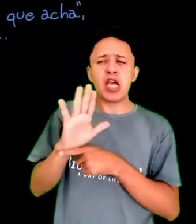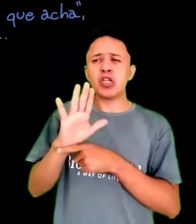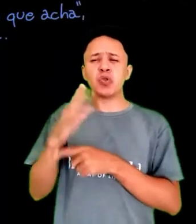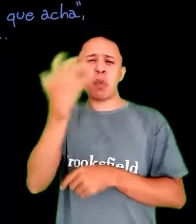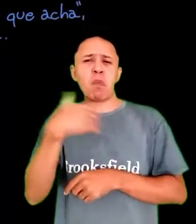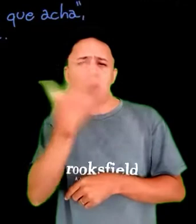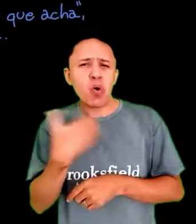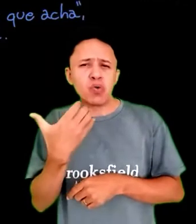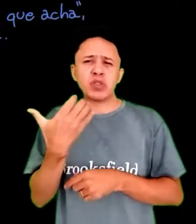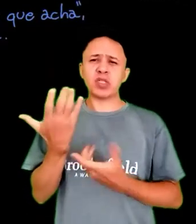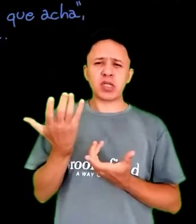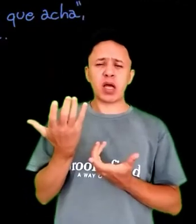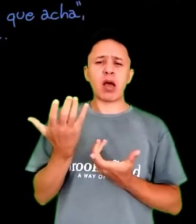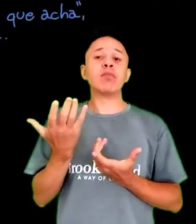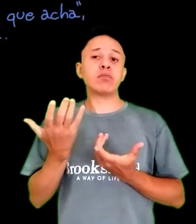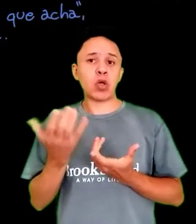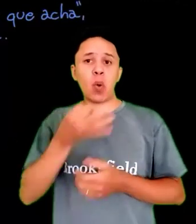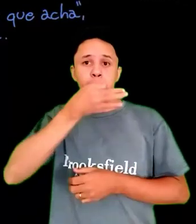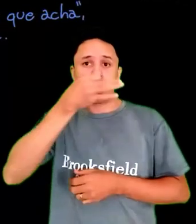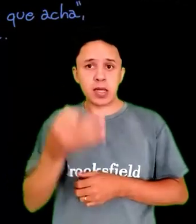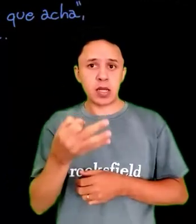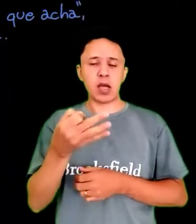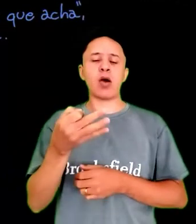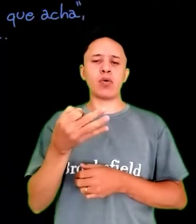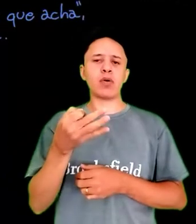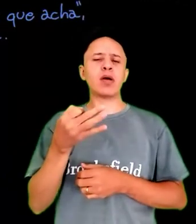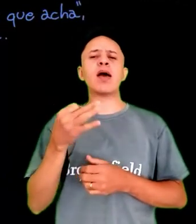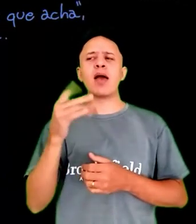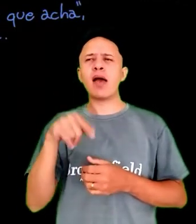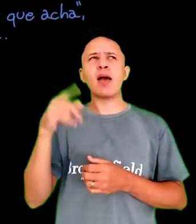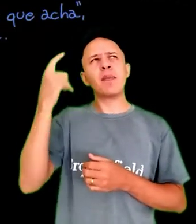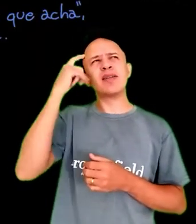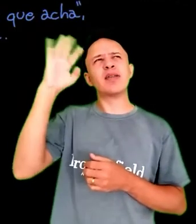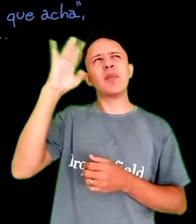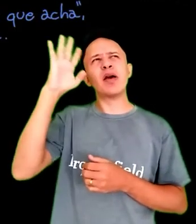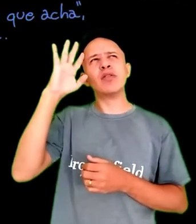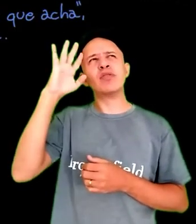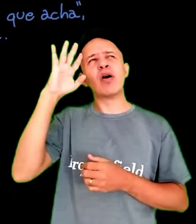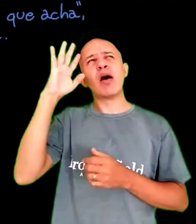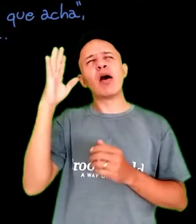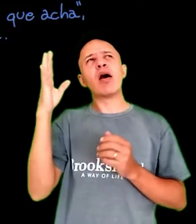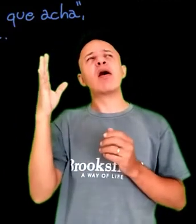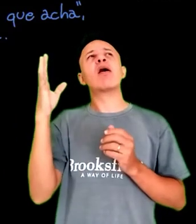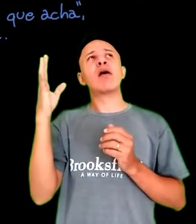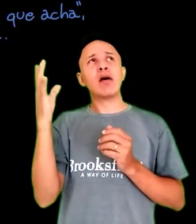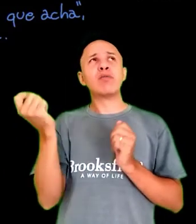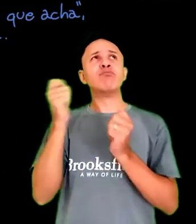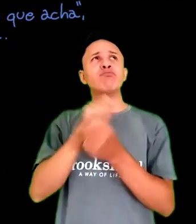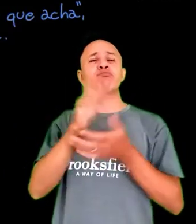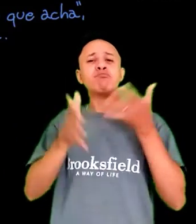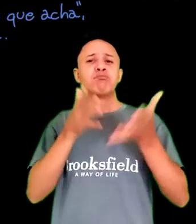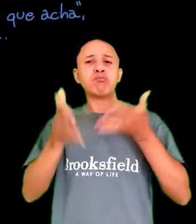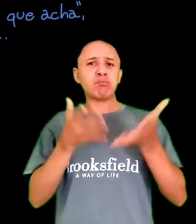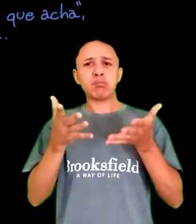um vídeo que eu assisti no YouTube. Assim, ter uma opinião é saber o que pensa com seus próprios pensamentos